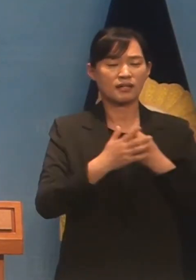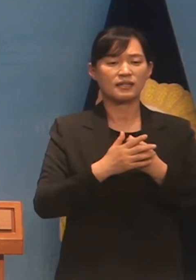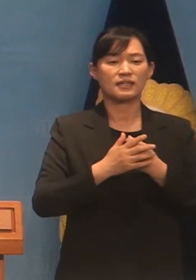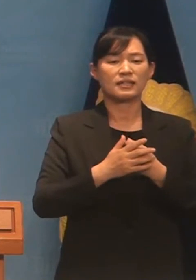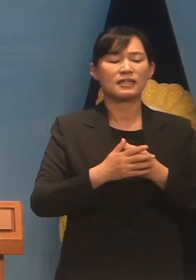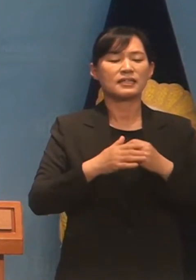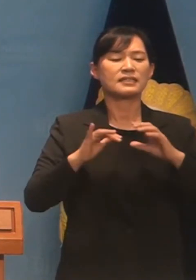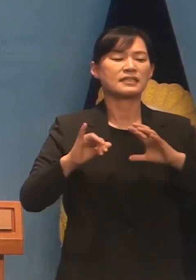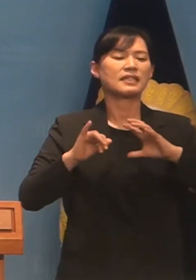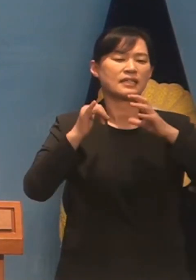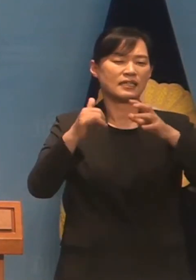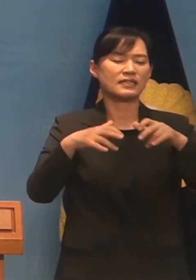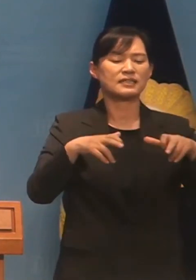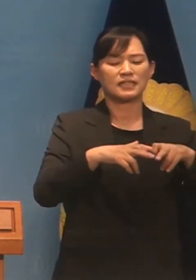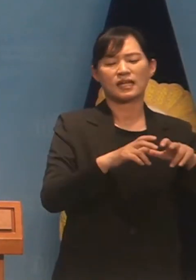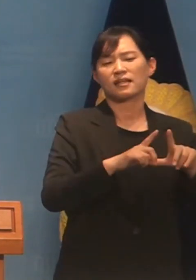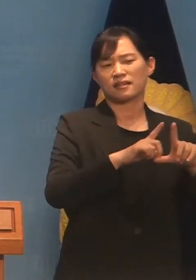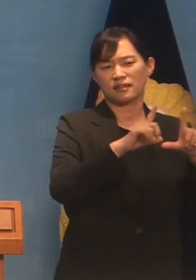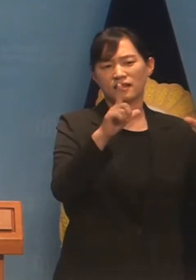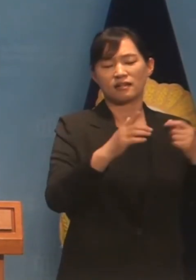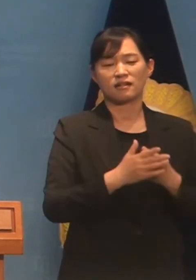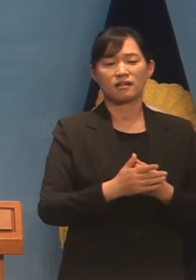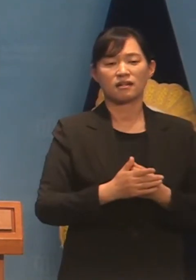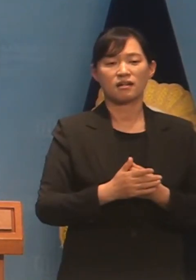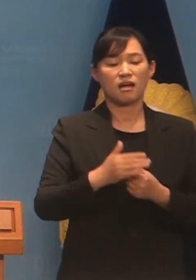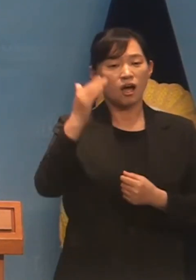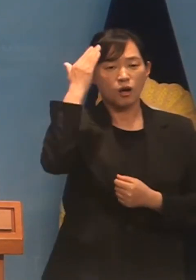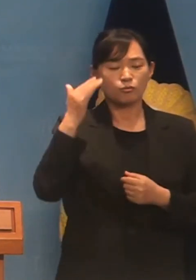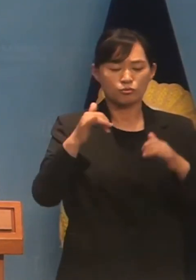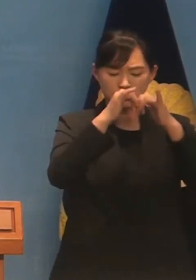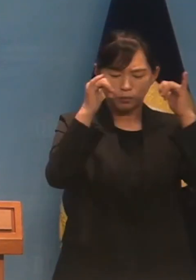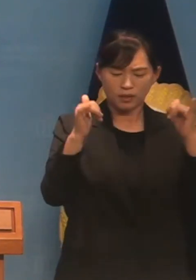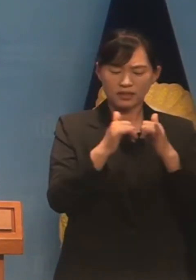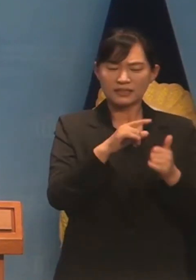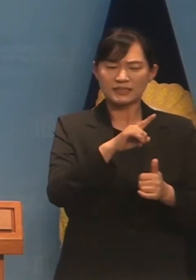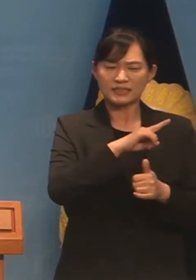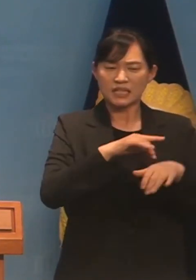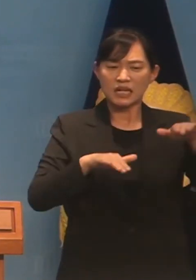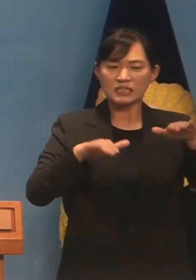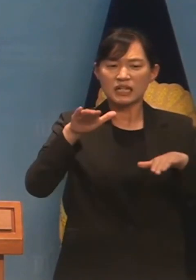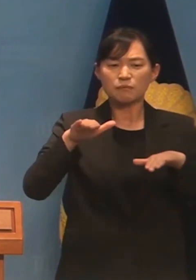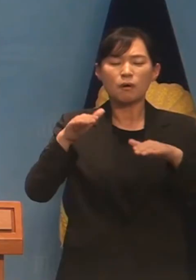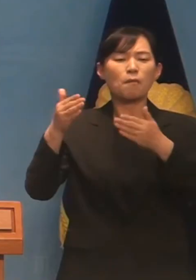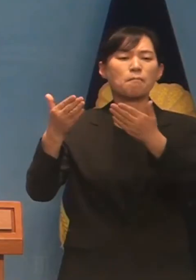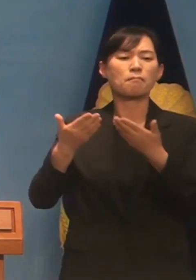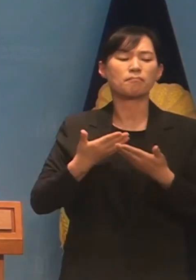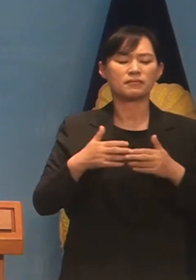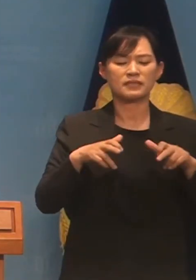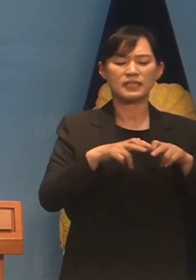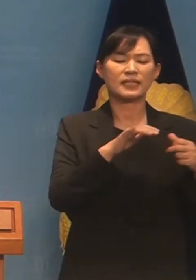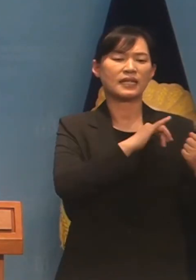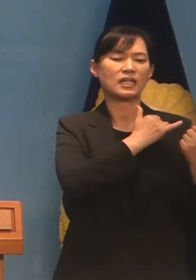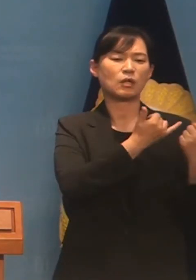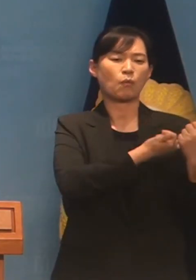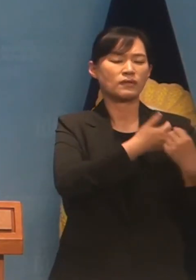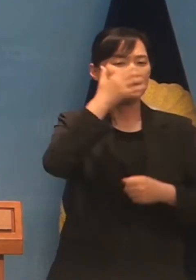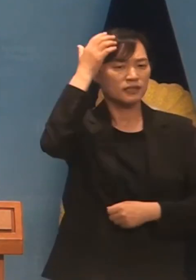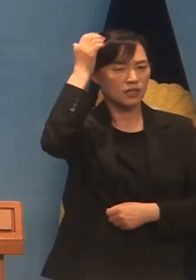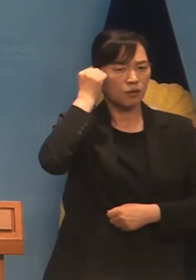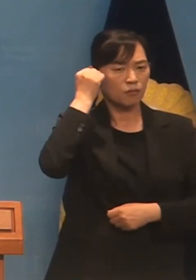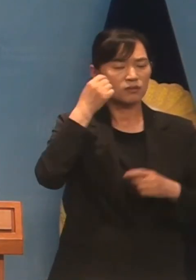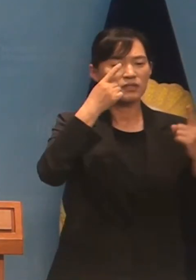세계 장애인의 날이었습니다. 우리 사회에서 가장 차별받는 장애인의 인권을